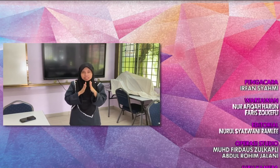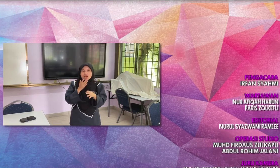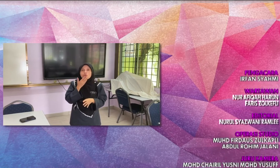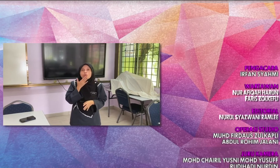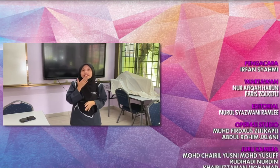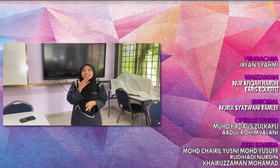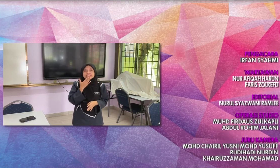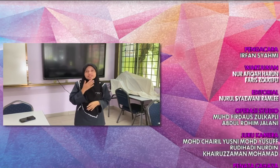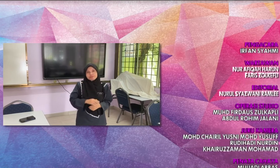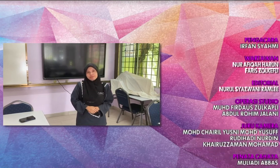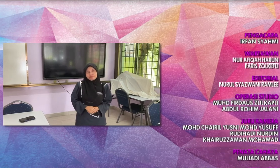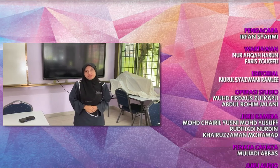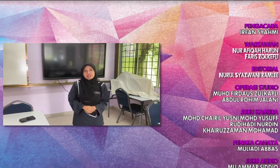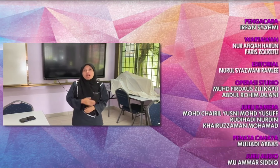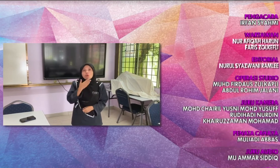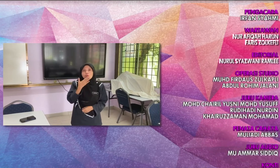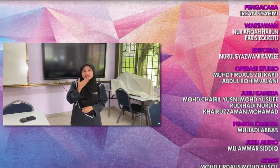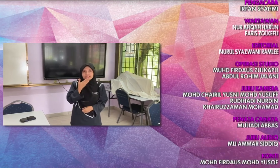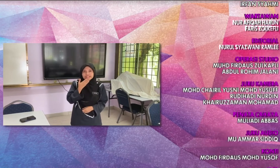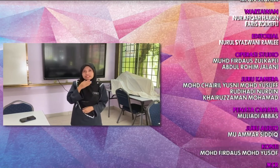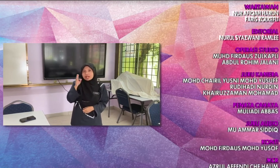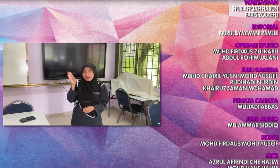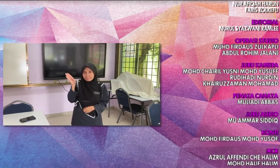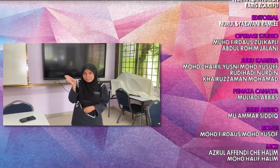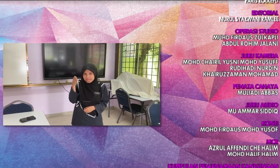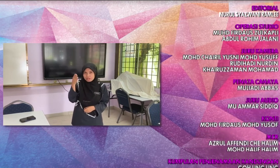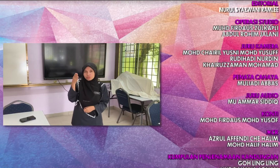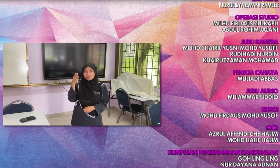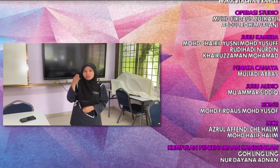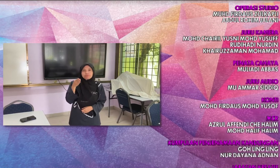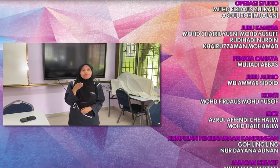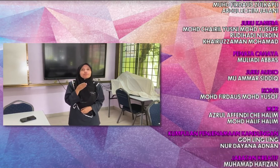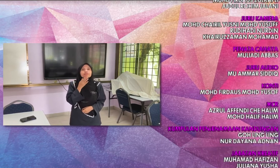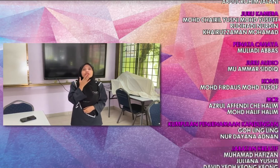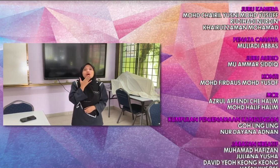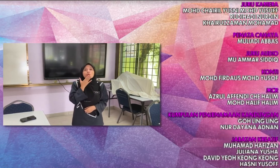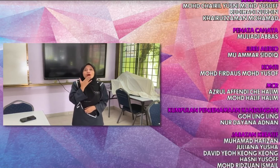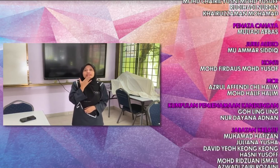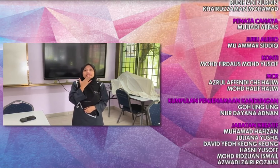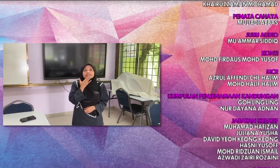on the Hai uangnya biru warna